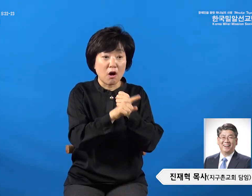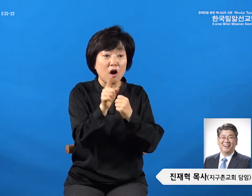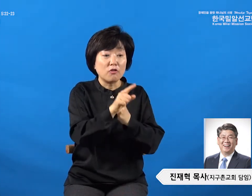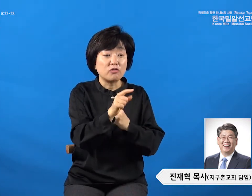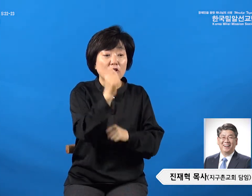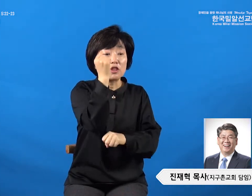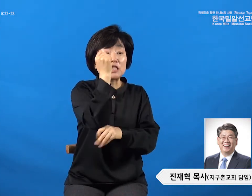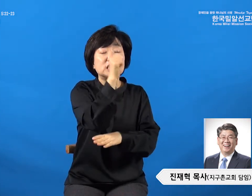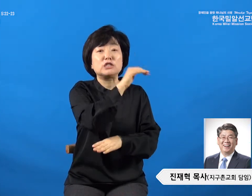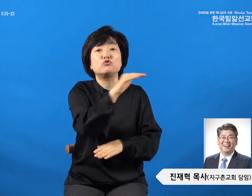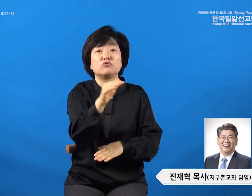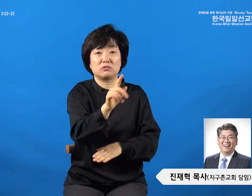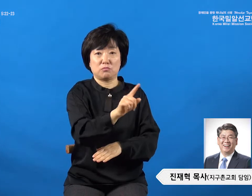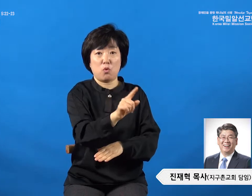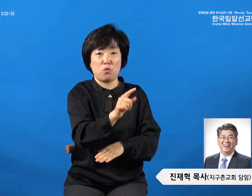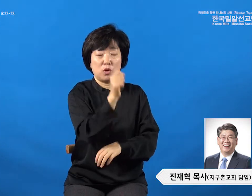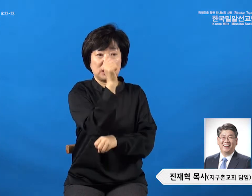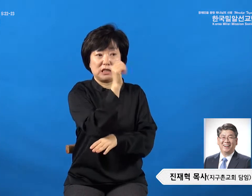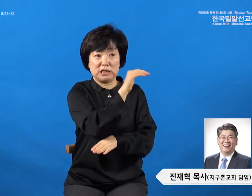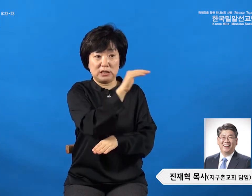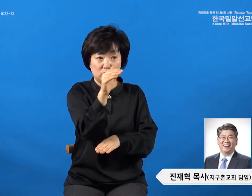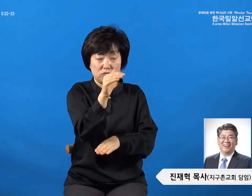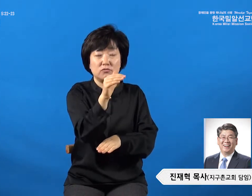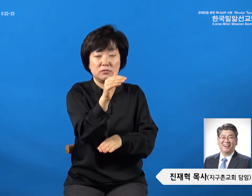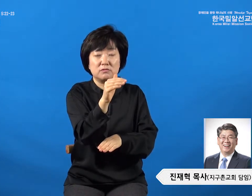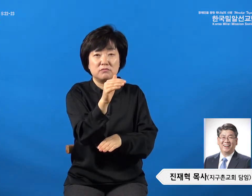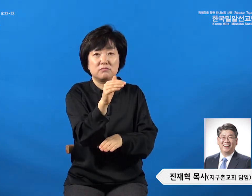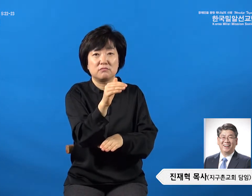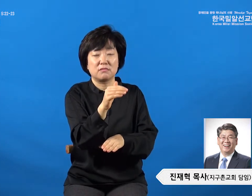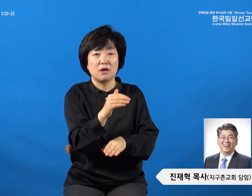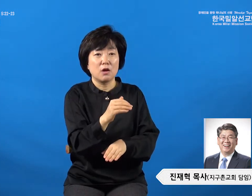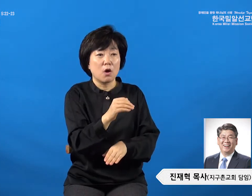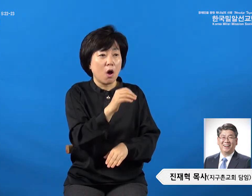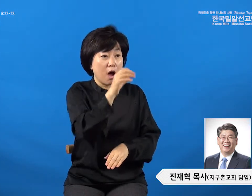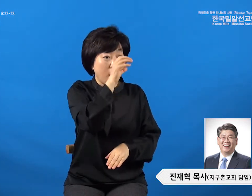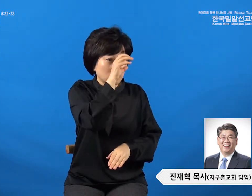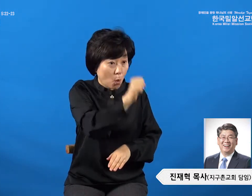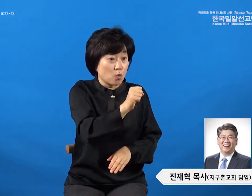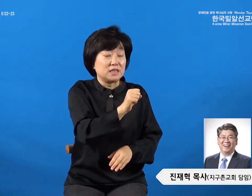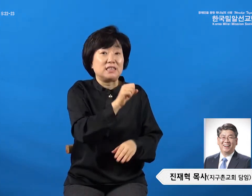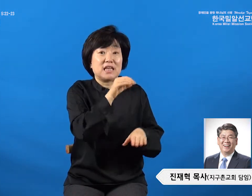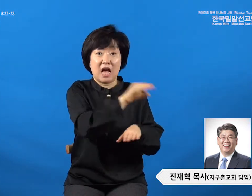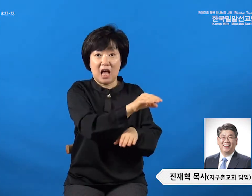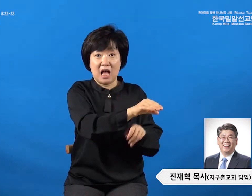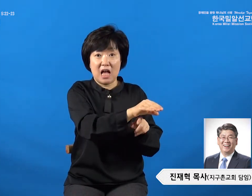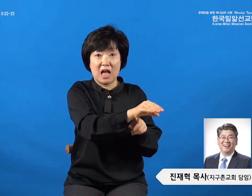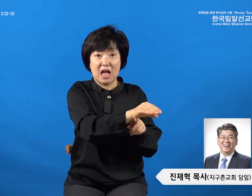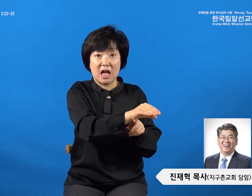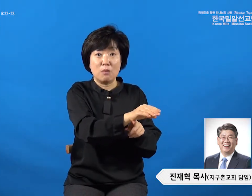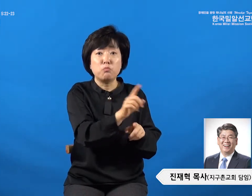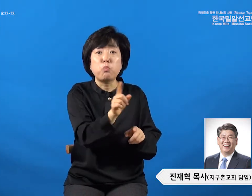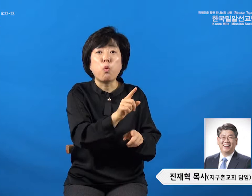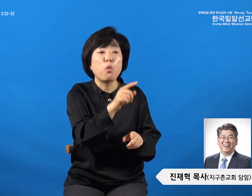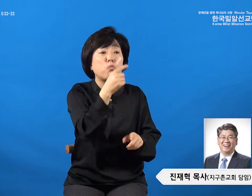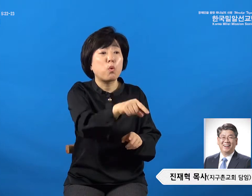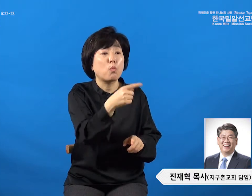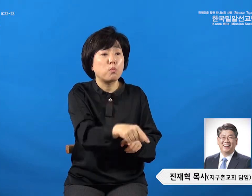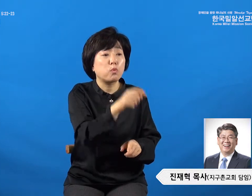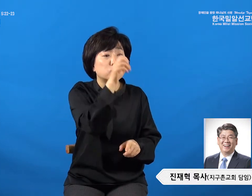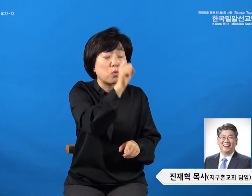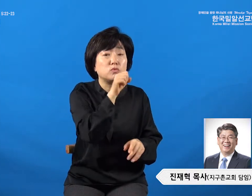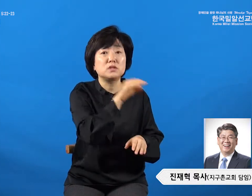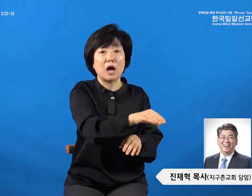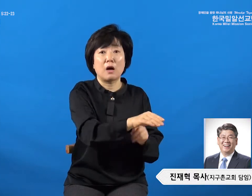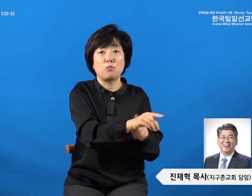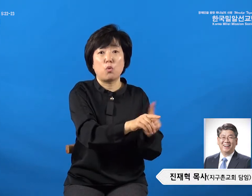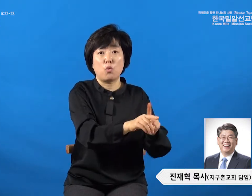어떤 기준인가에 따라서 그 기준이 각각 다르기도 합니다. 좋은 차다라고 이야기하면 무엇이